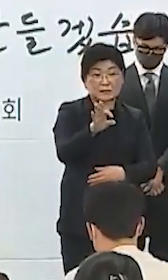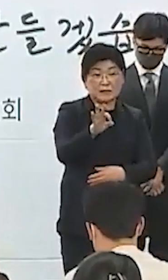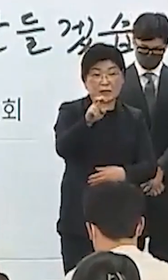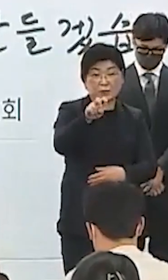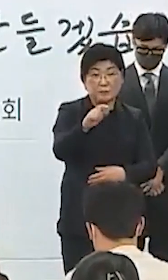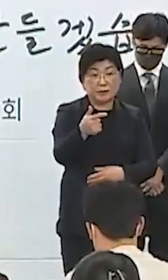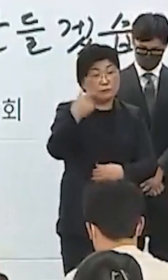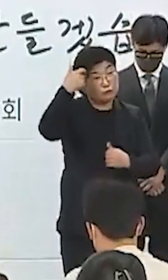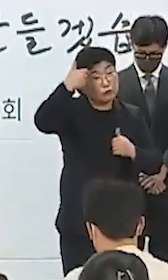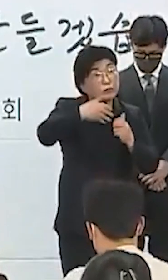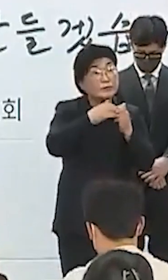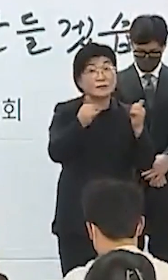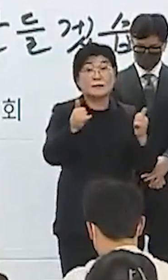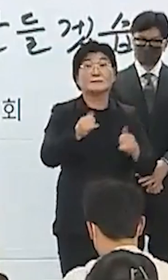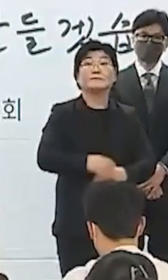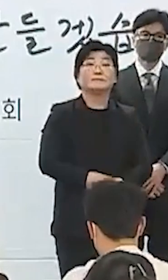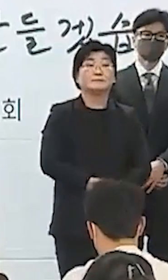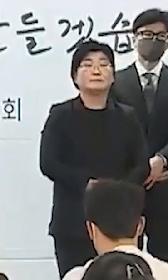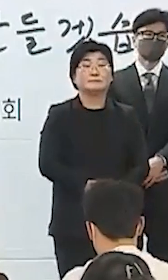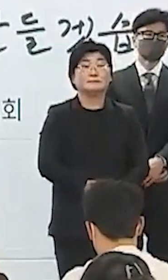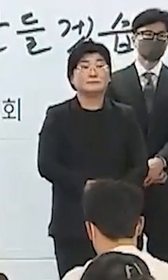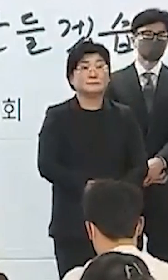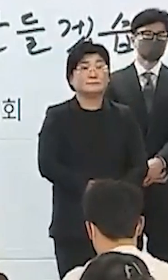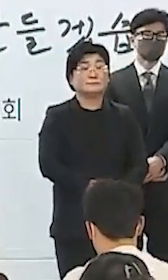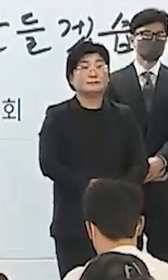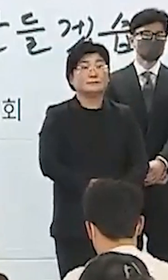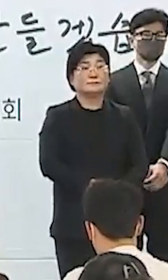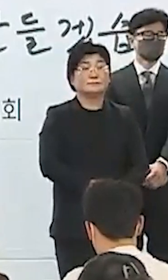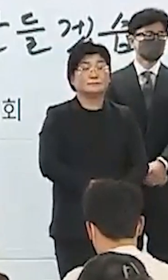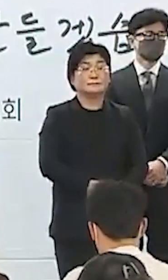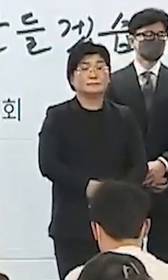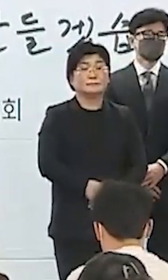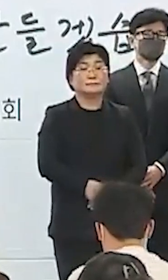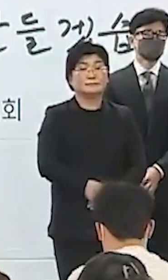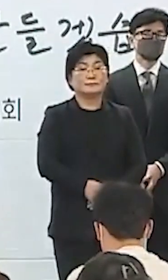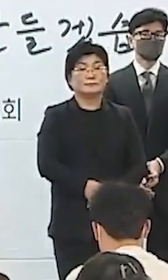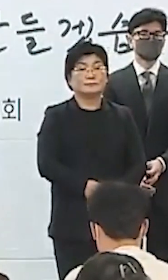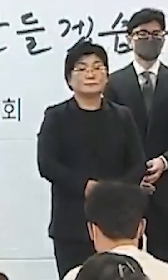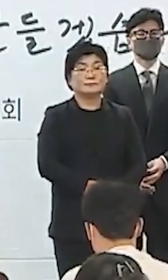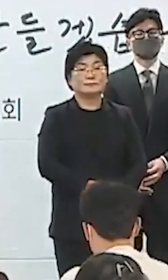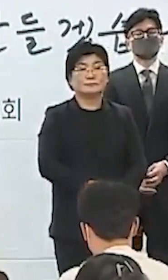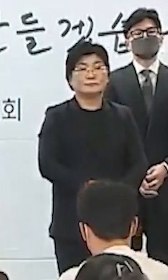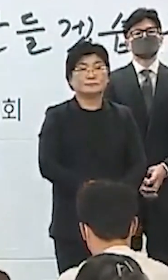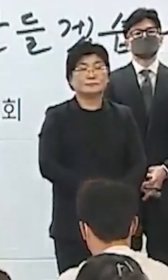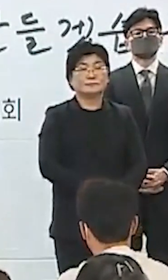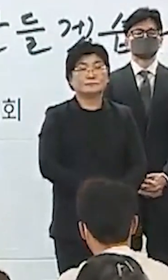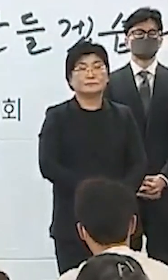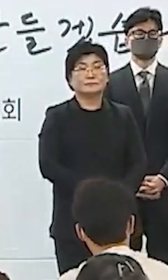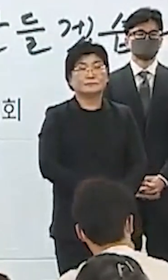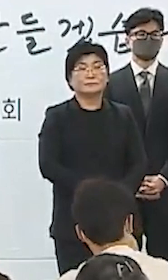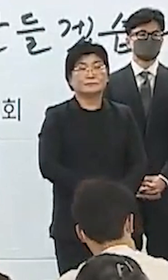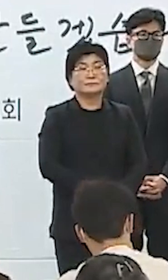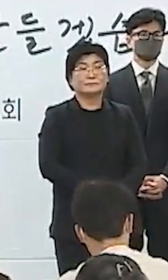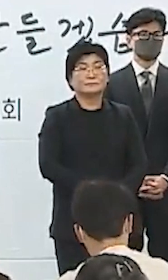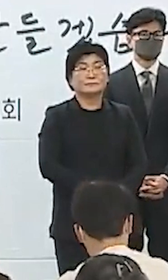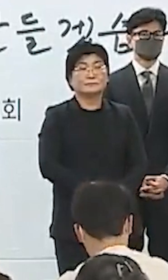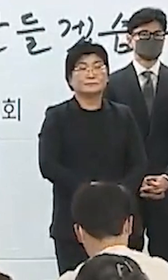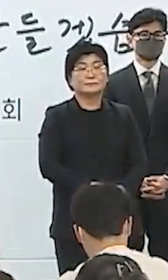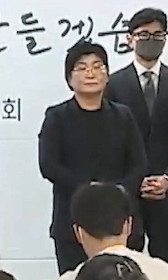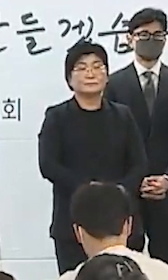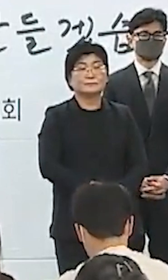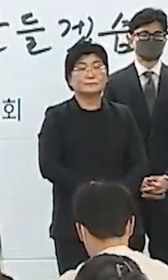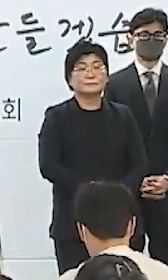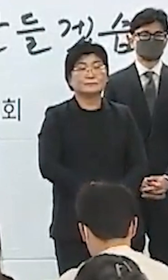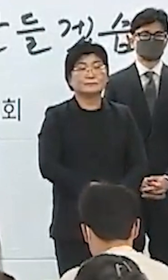또 고등학교 후배, 아, 예, 이상민 이상민 행안부 장관 행정부 후보자. 장관을 했잖아요. 그러니까 네. 사적 영역에서 친했던